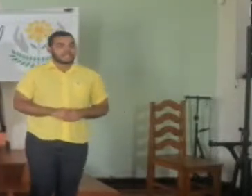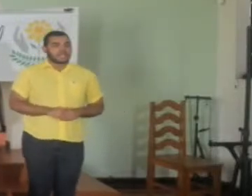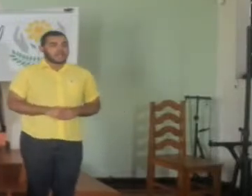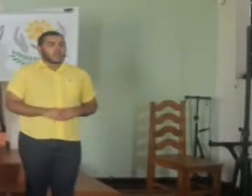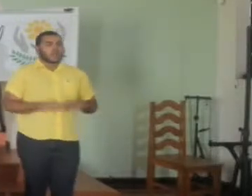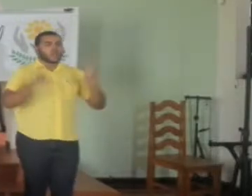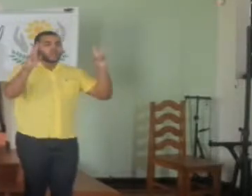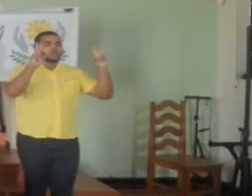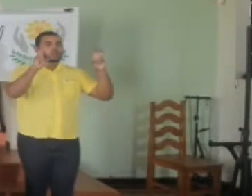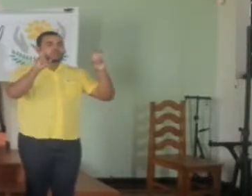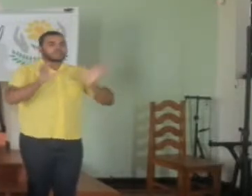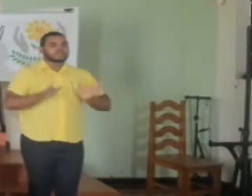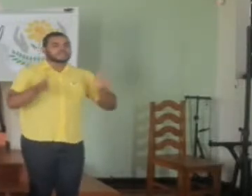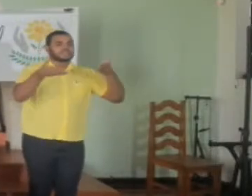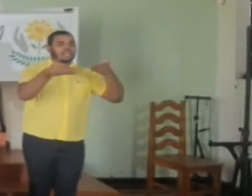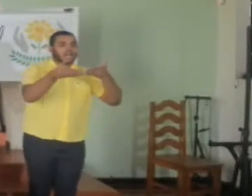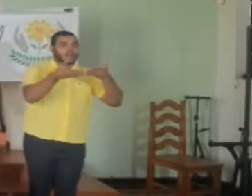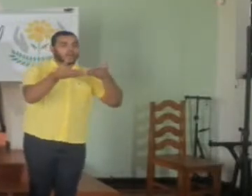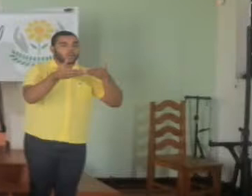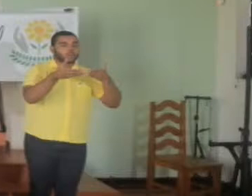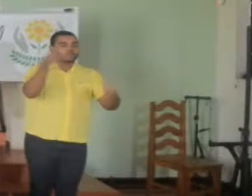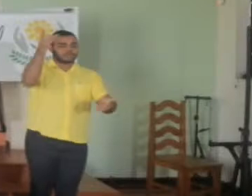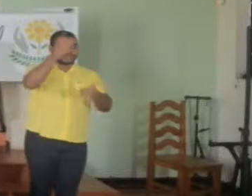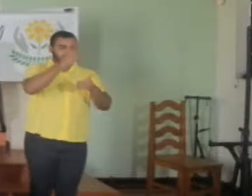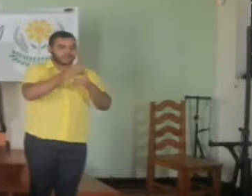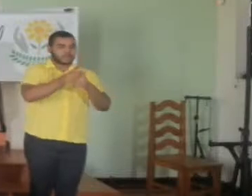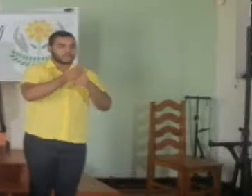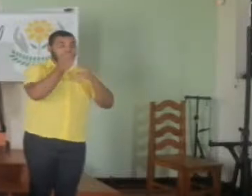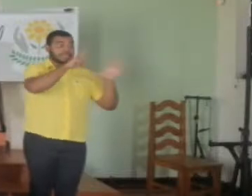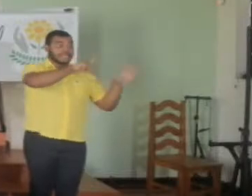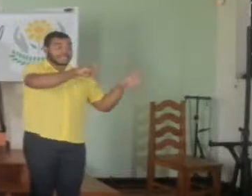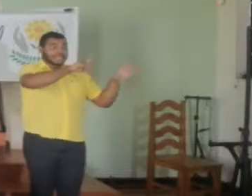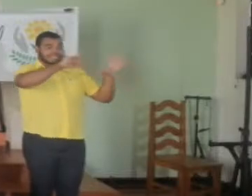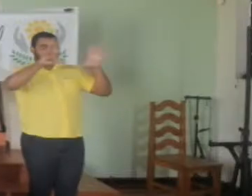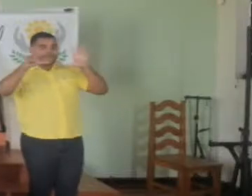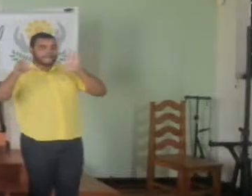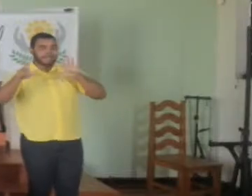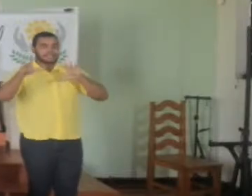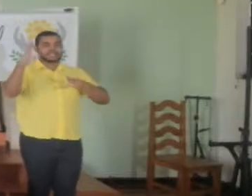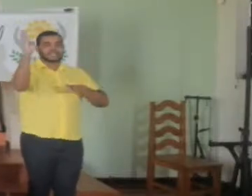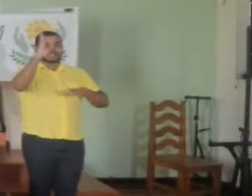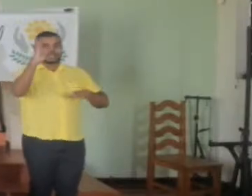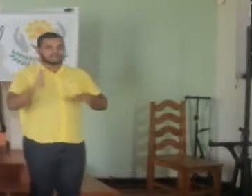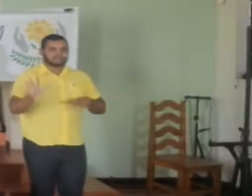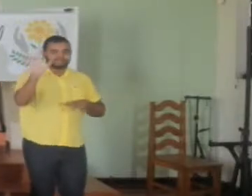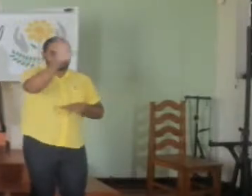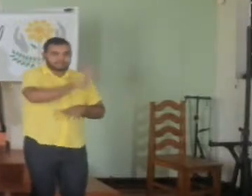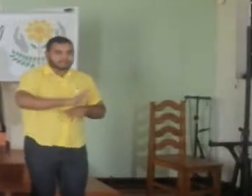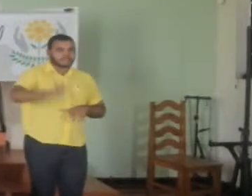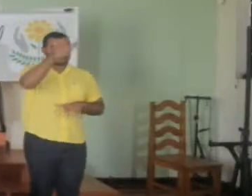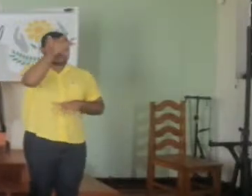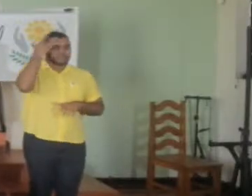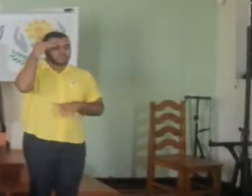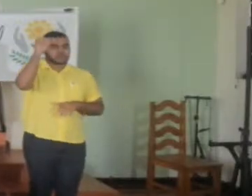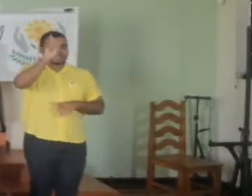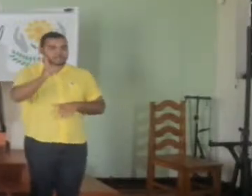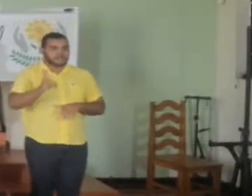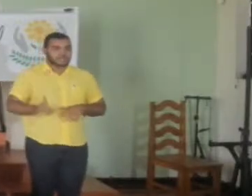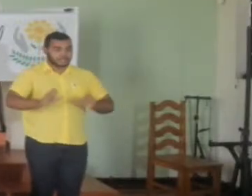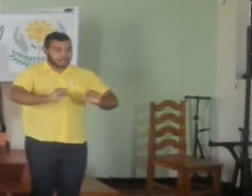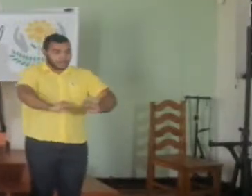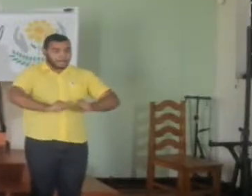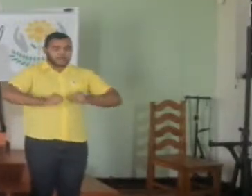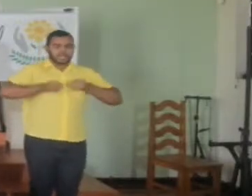central do fórum é o mesmo da Semana Nacional da Pessoa com Deficiência Intelectual e Múltipla. Empoderamento,